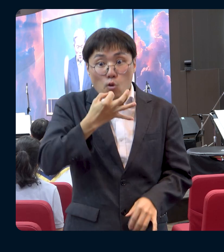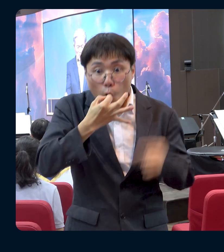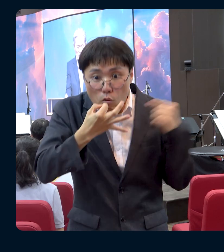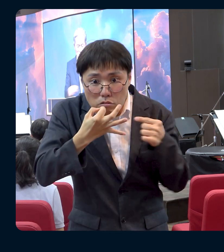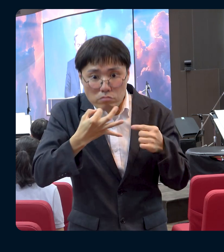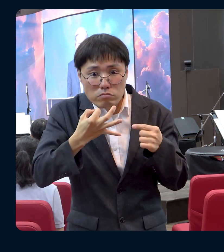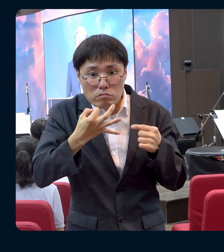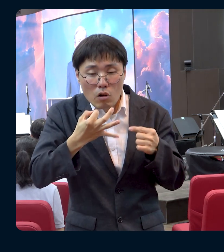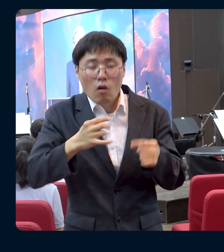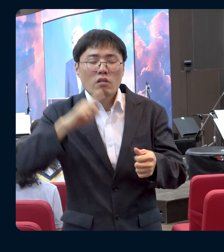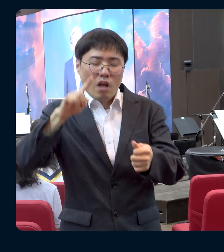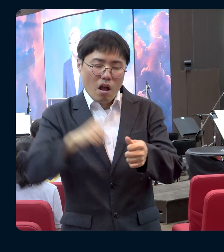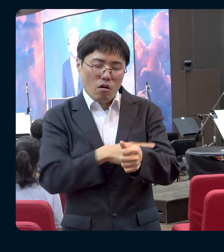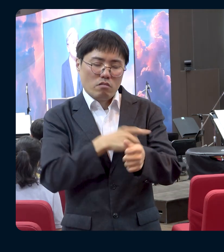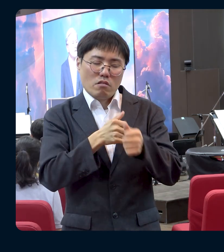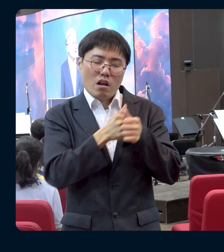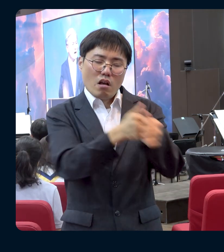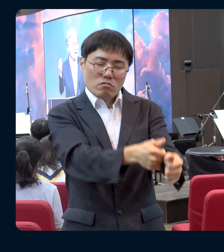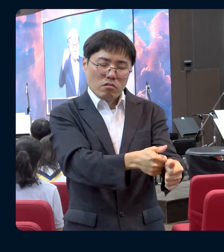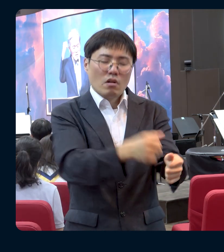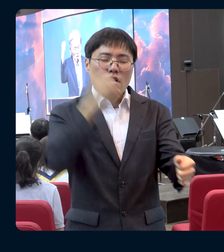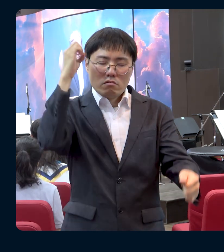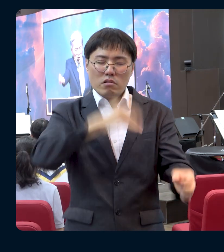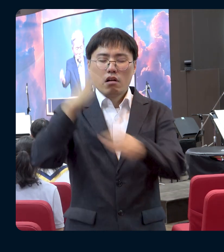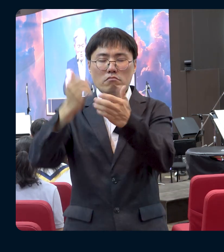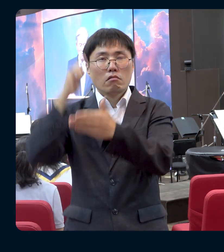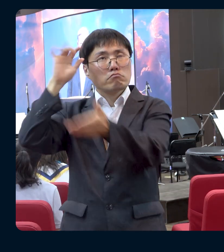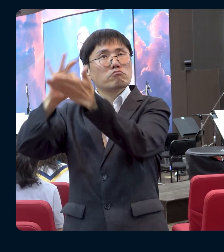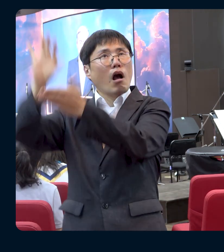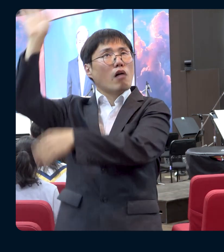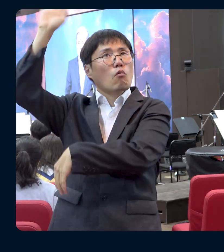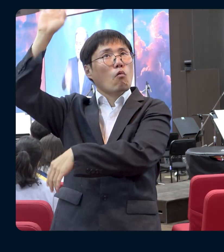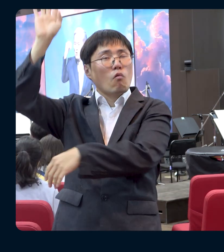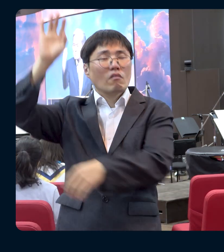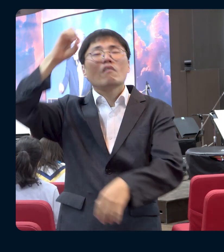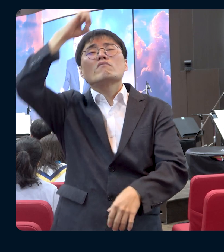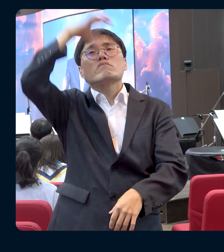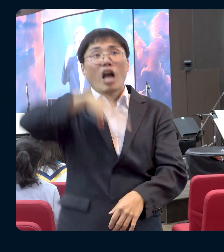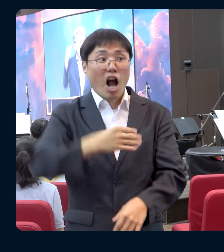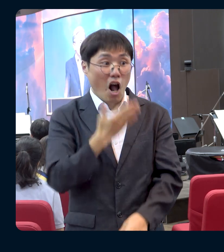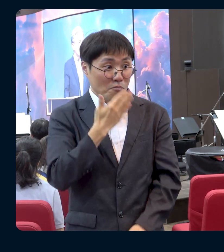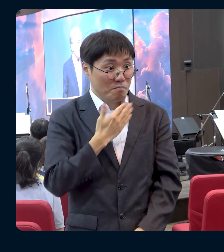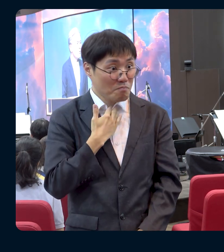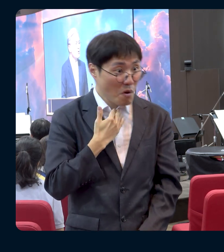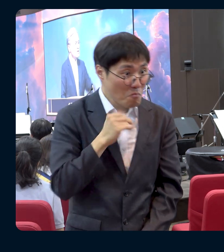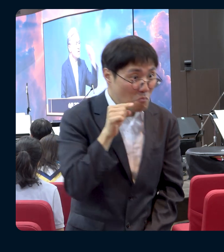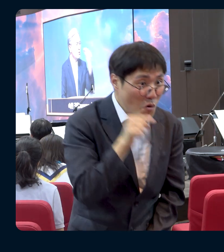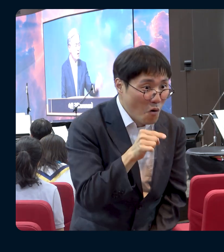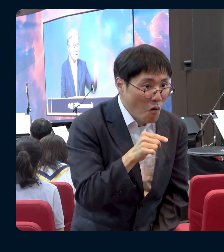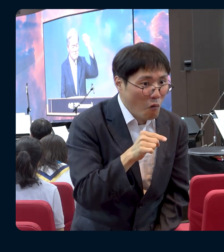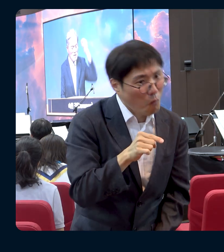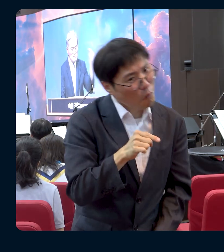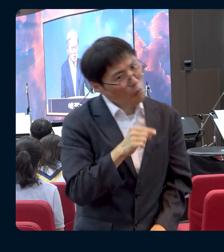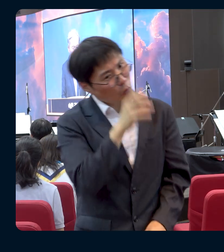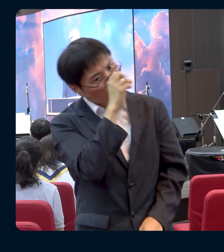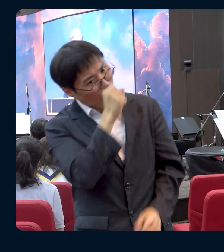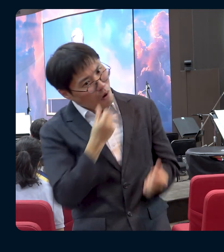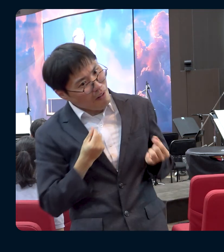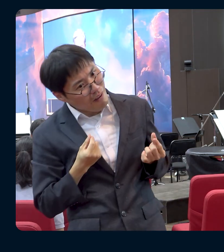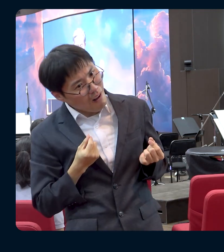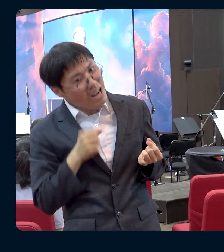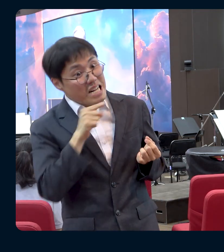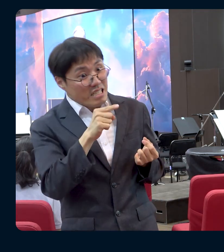자신의 욕심과 본능에 따라 그냥 하나님을 의식하지 않고 먹음직하고 보암직하고 지혜롭게 할